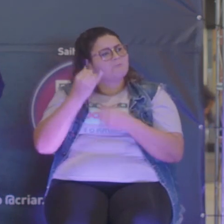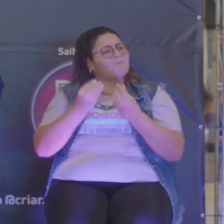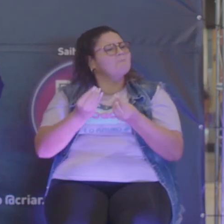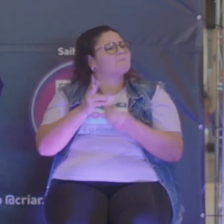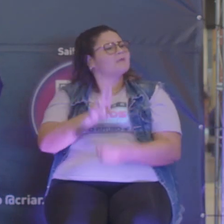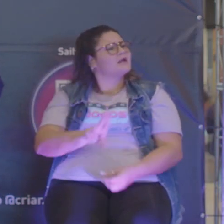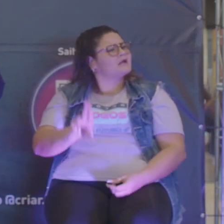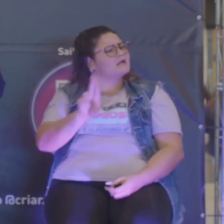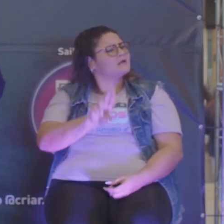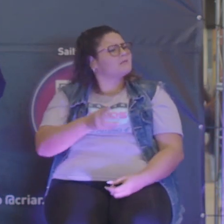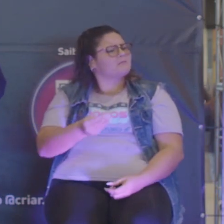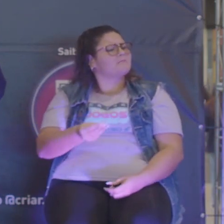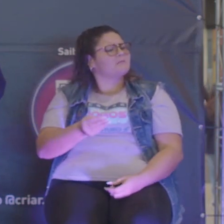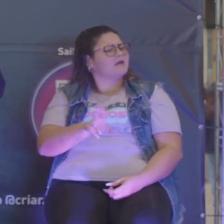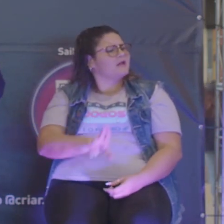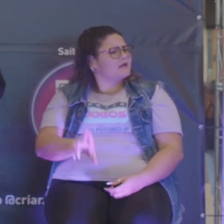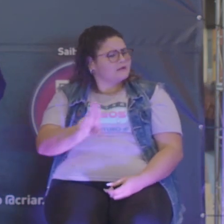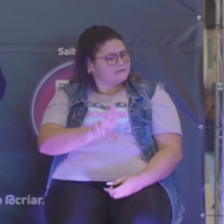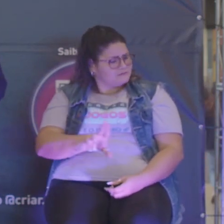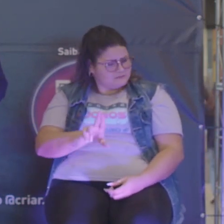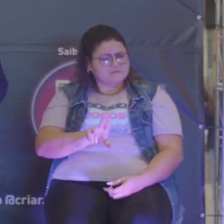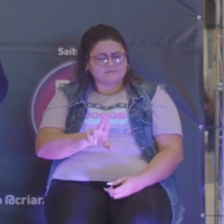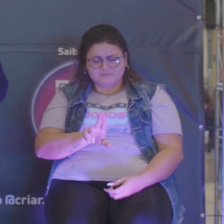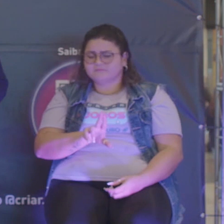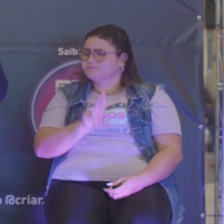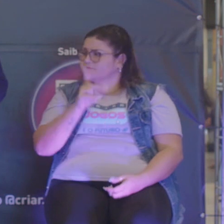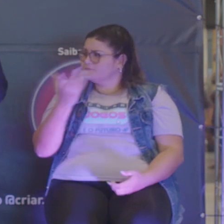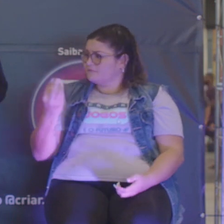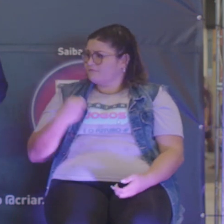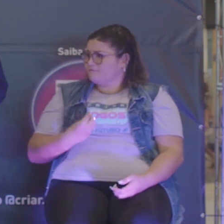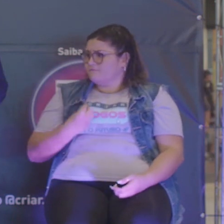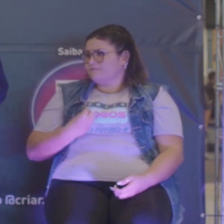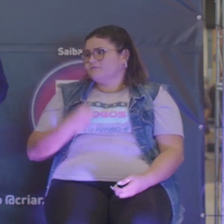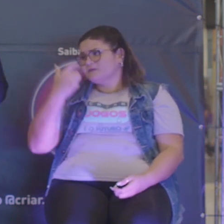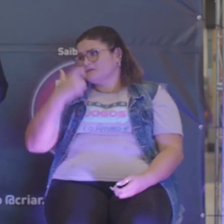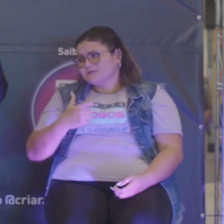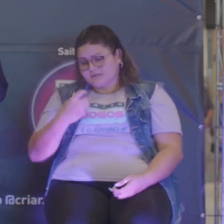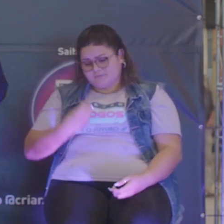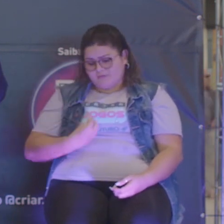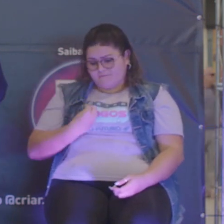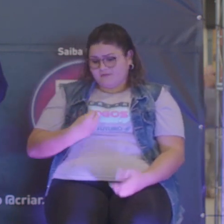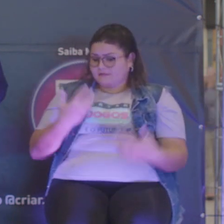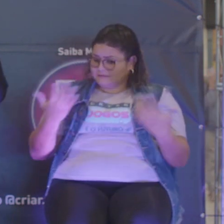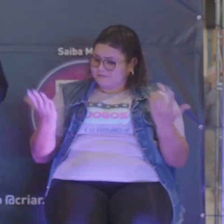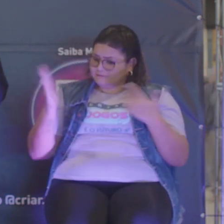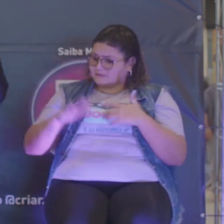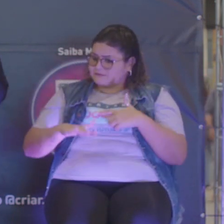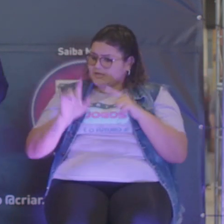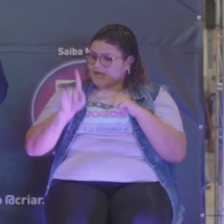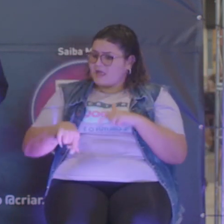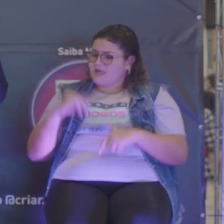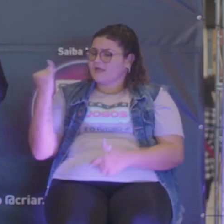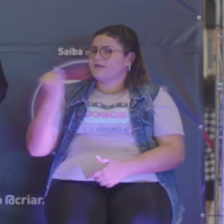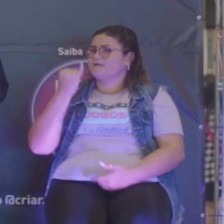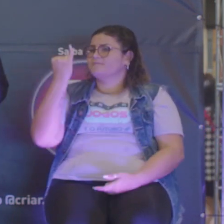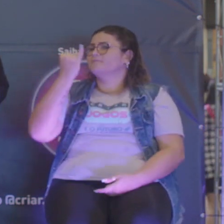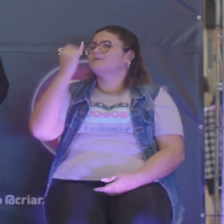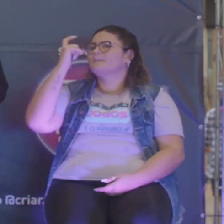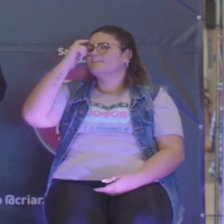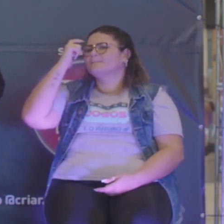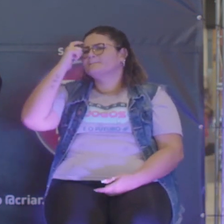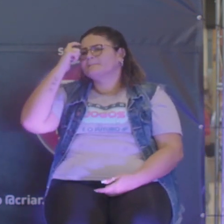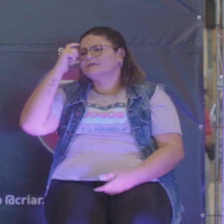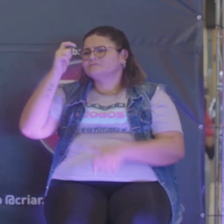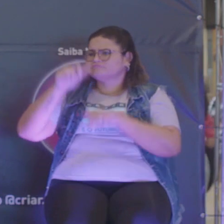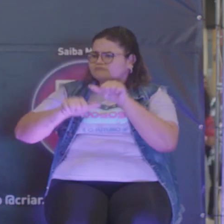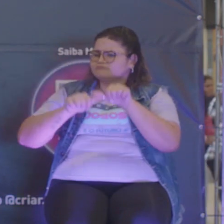A grande pergunta de todo mundo que está na escola, para que eu vou usar isso aqui na minha vida? Então, trazer esse tipo de coisa é uma coisa interessante para a criançada brilhar os olhos,